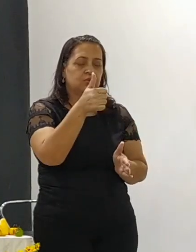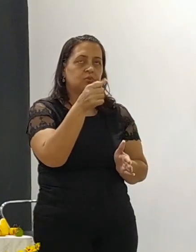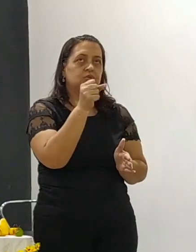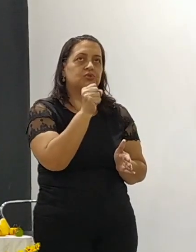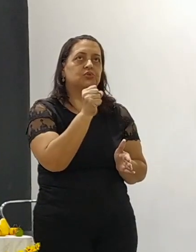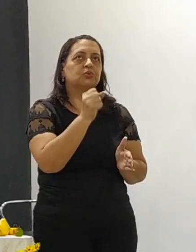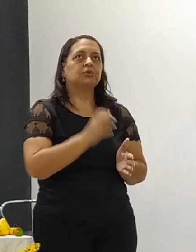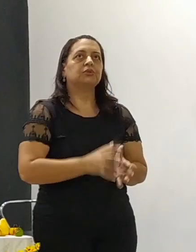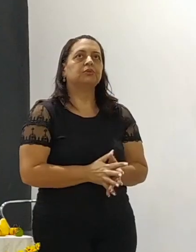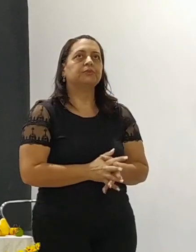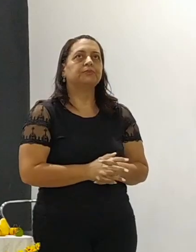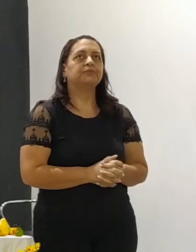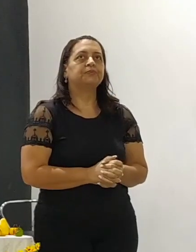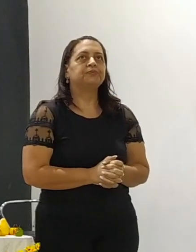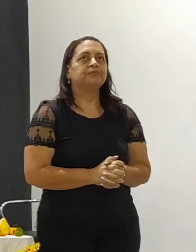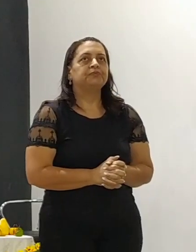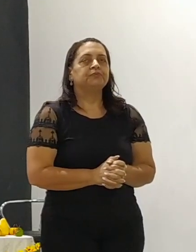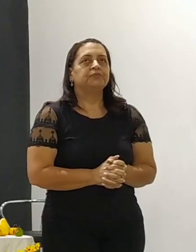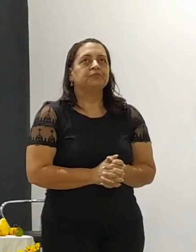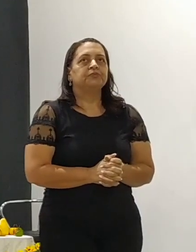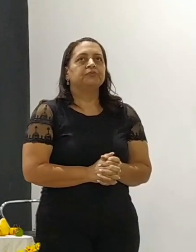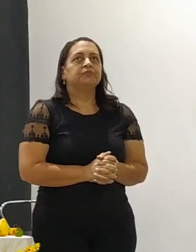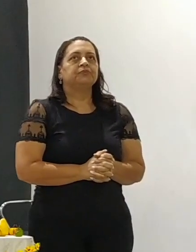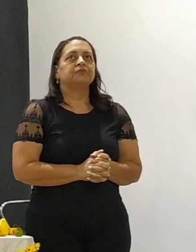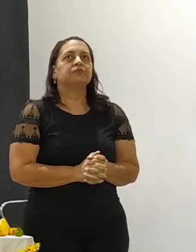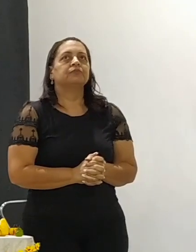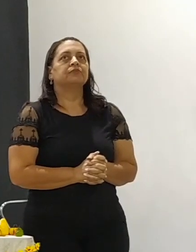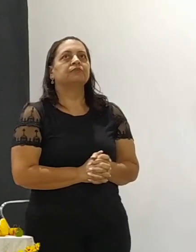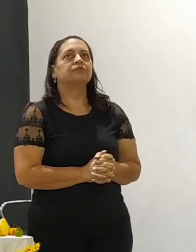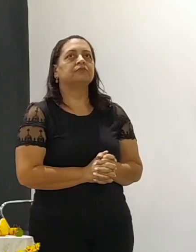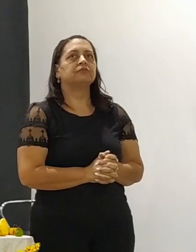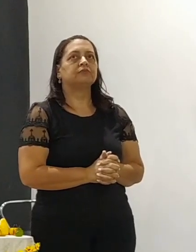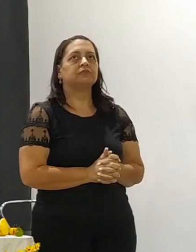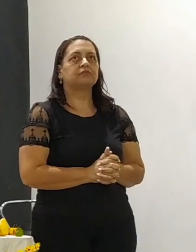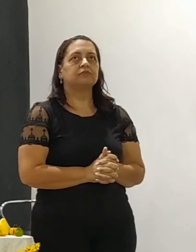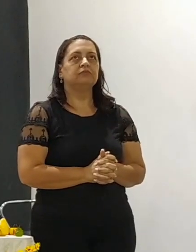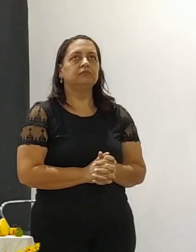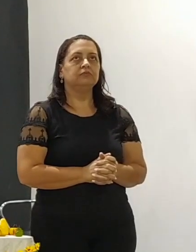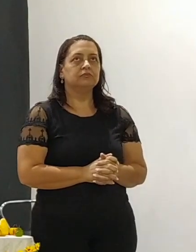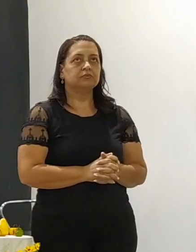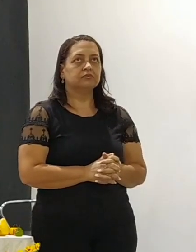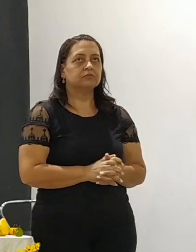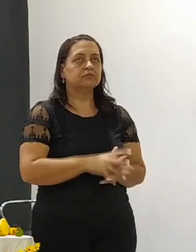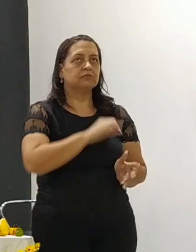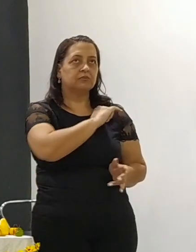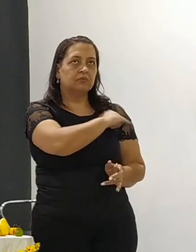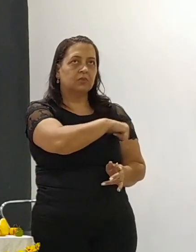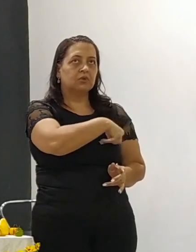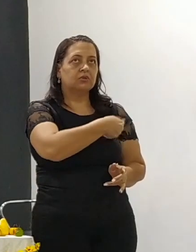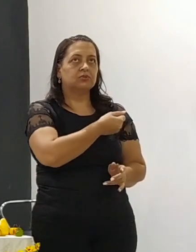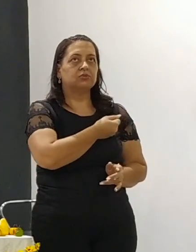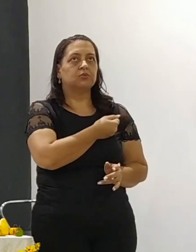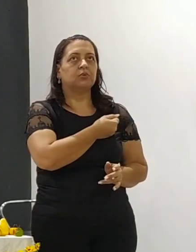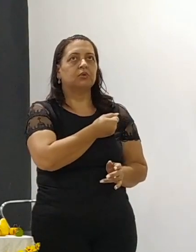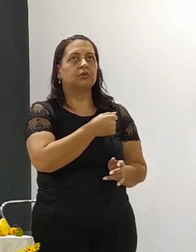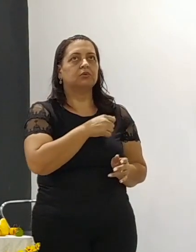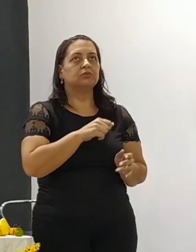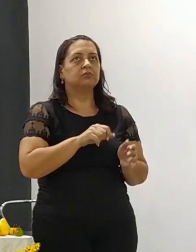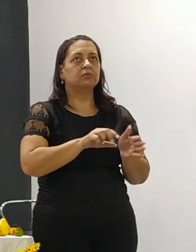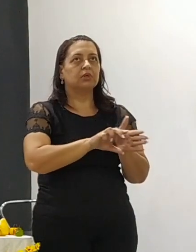João capítulo 17, versículo 18, João 17, 18.